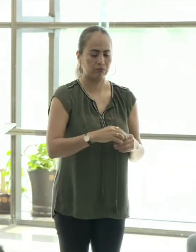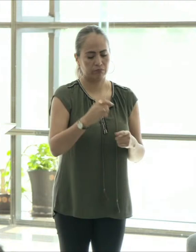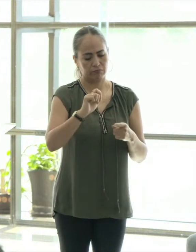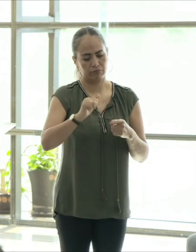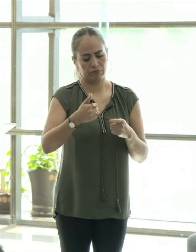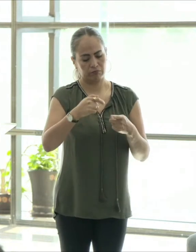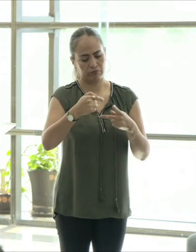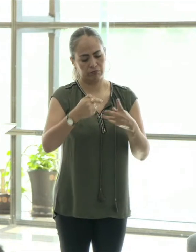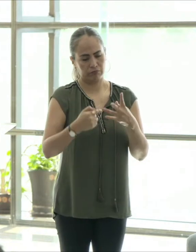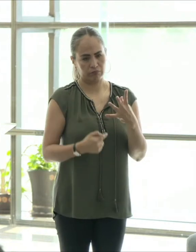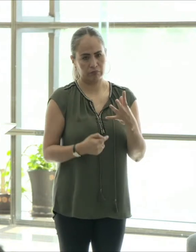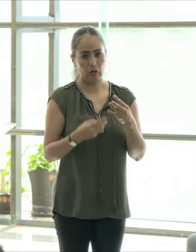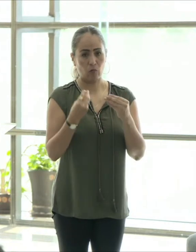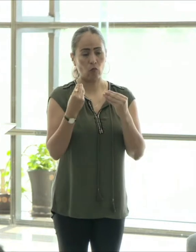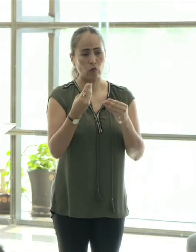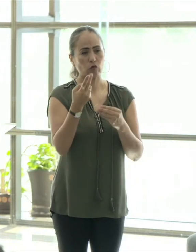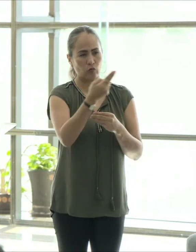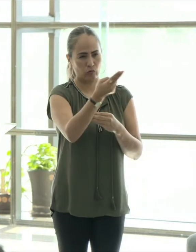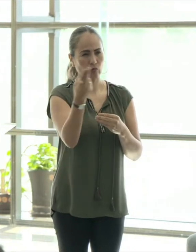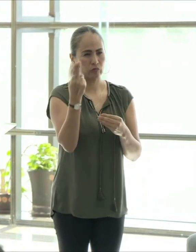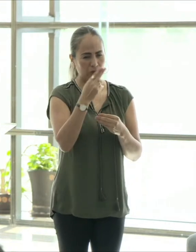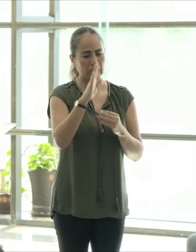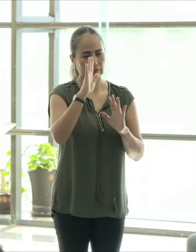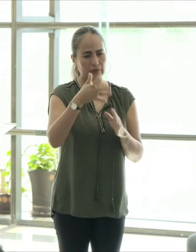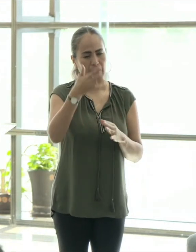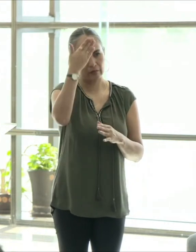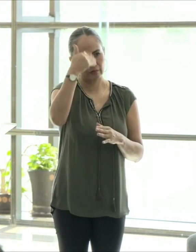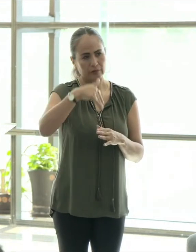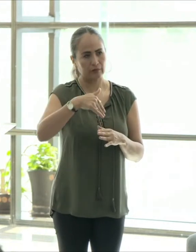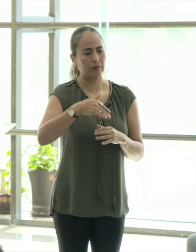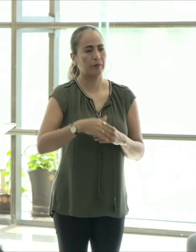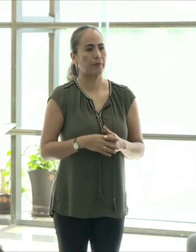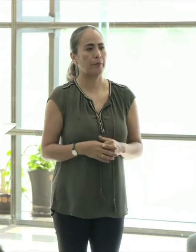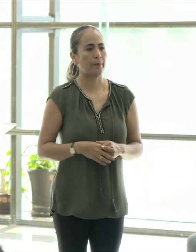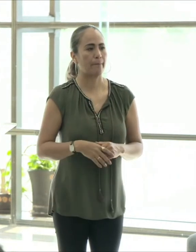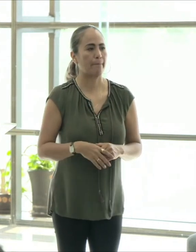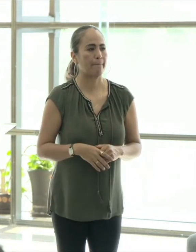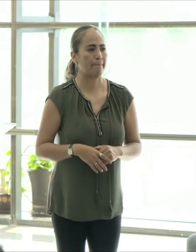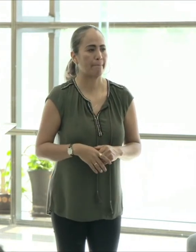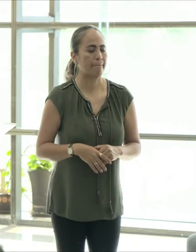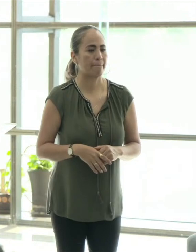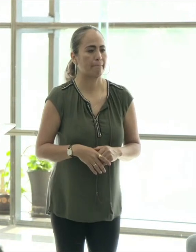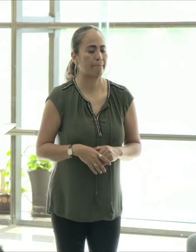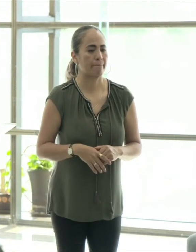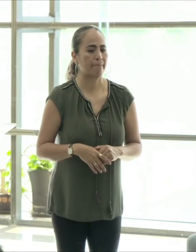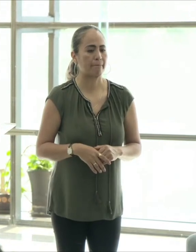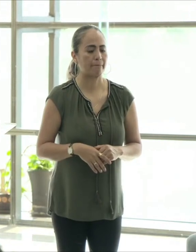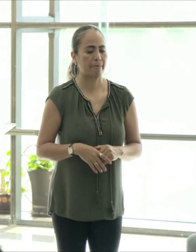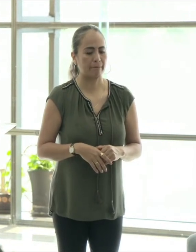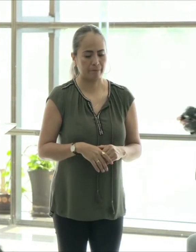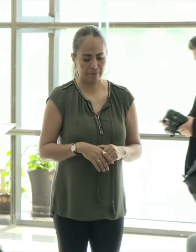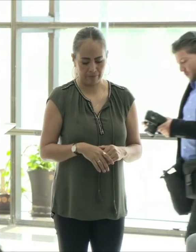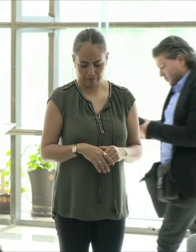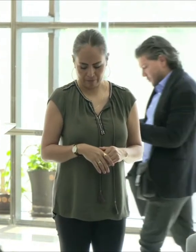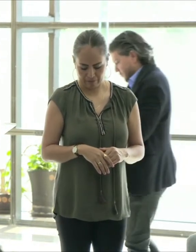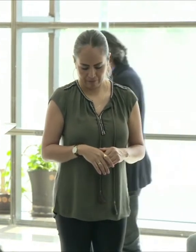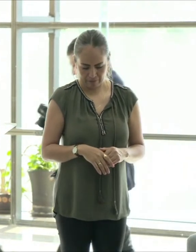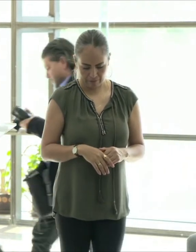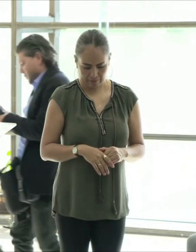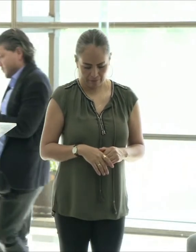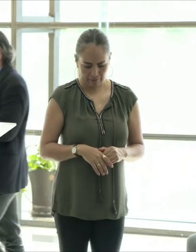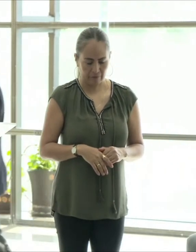algunos de los muchos que ustedes ya saben y que y que conocen en tal sentido de verdad